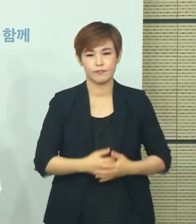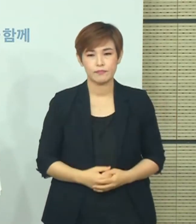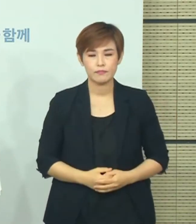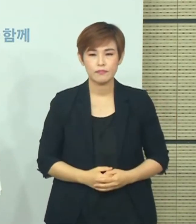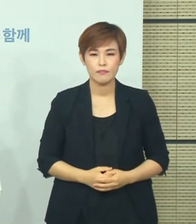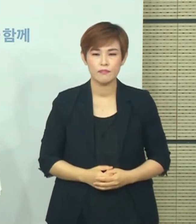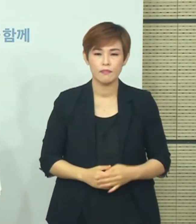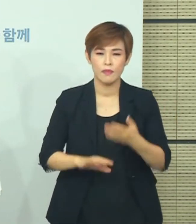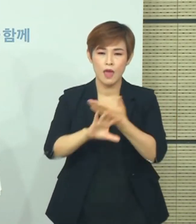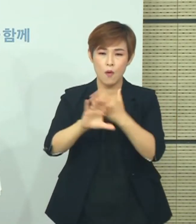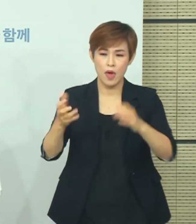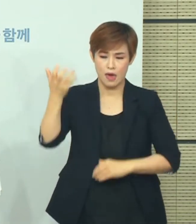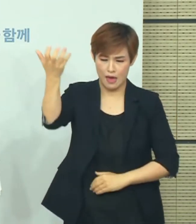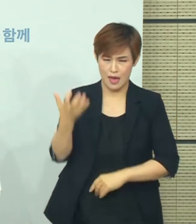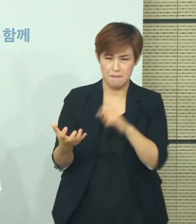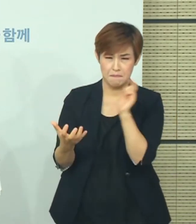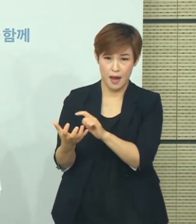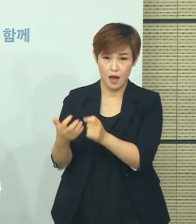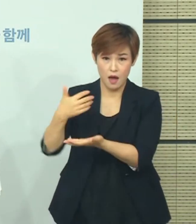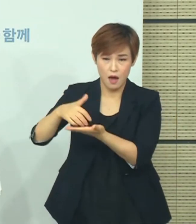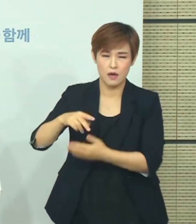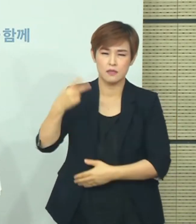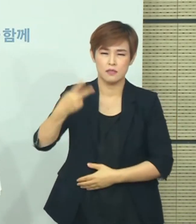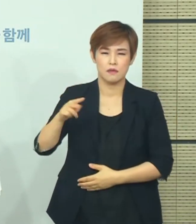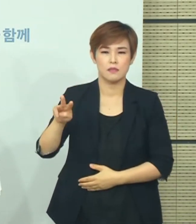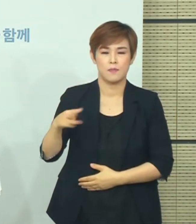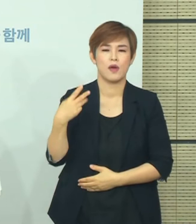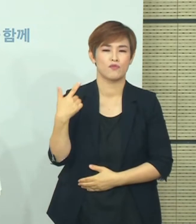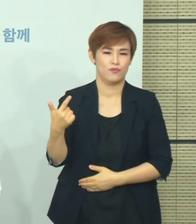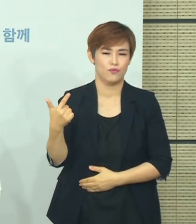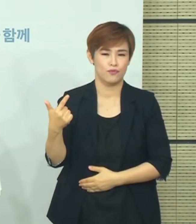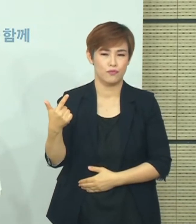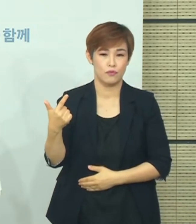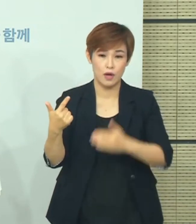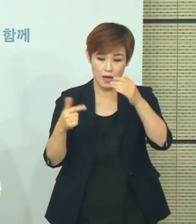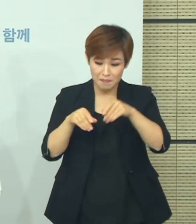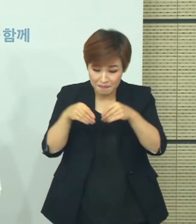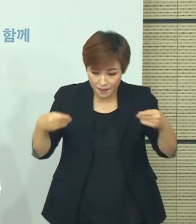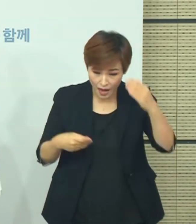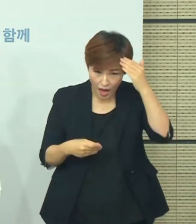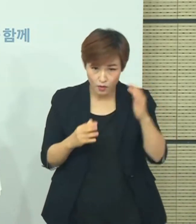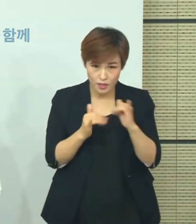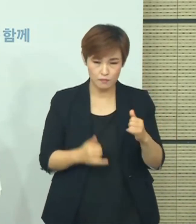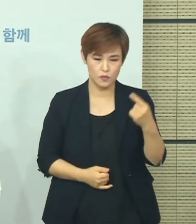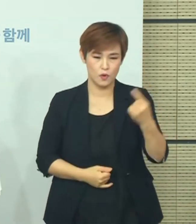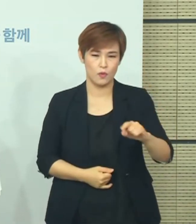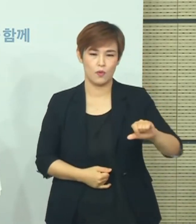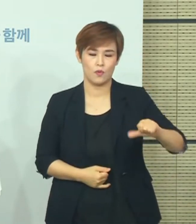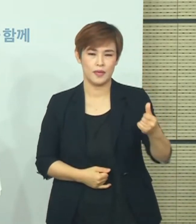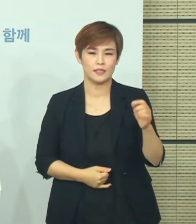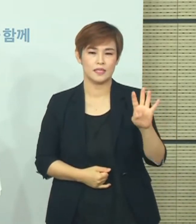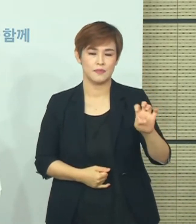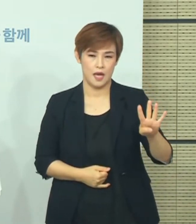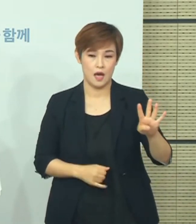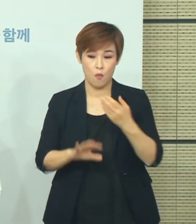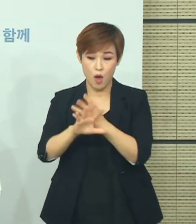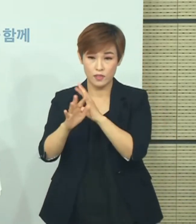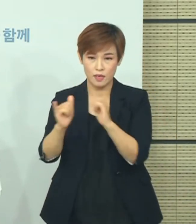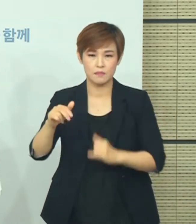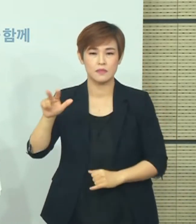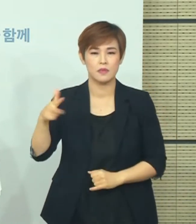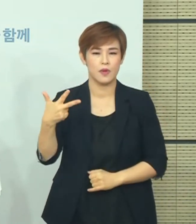해외 유입 사례는 총 2,306명으로 내국인이 1,544명, 외국인이